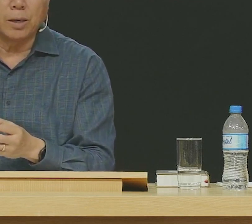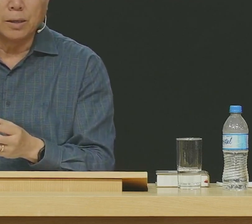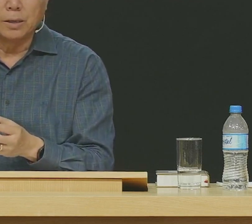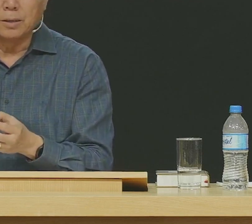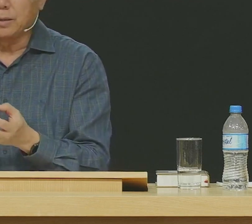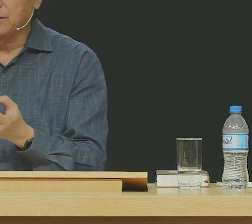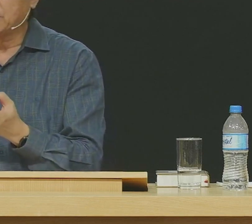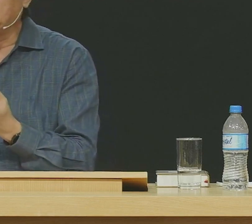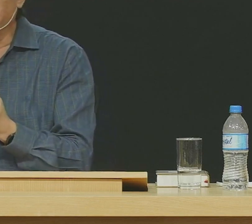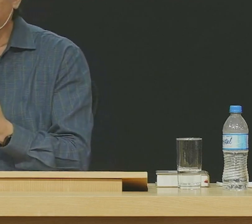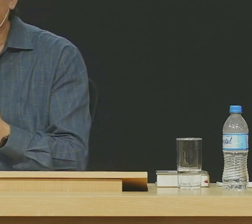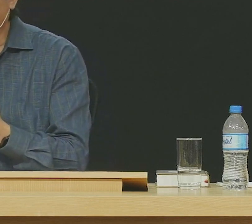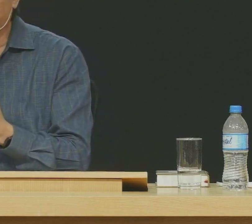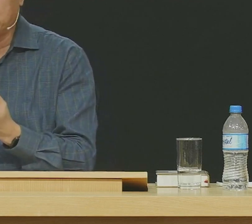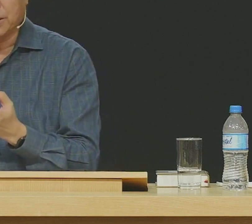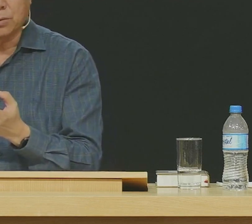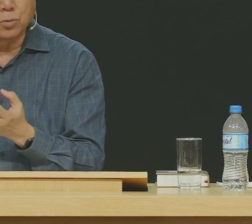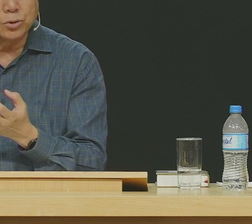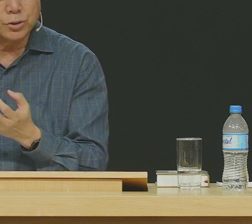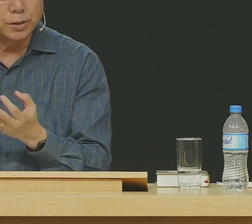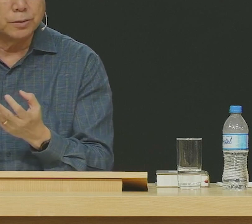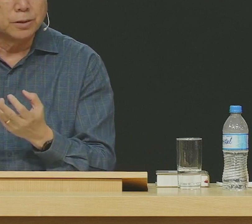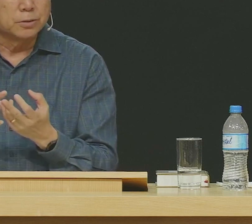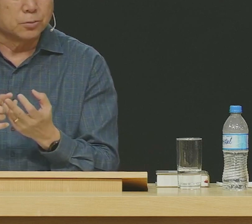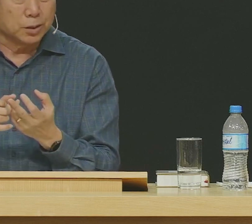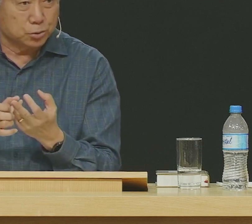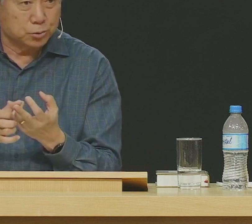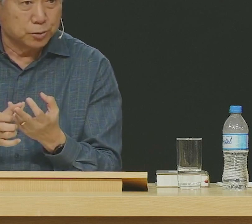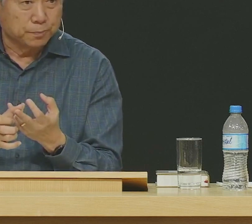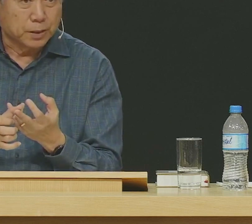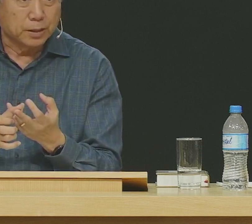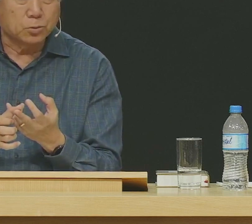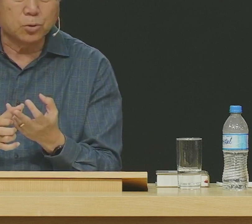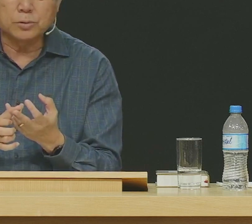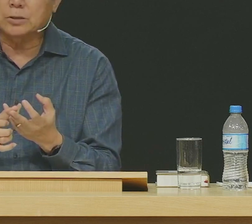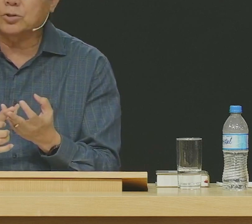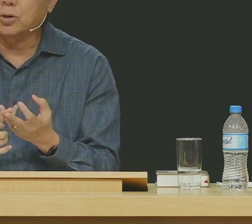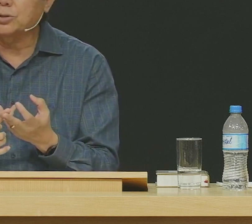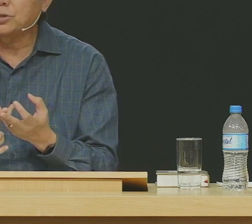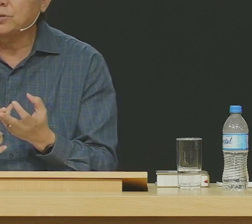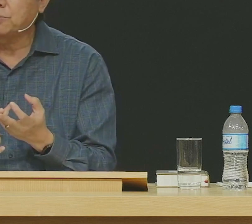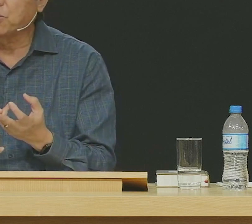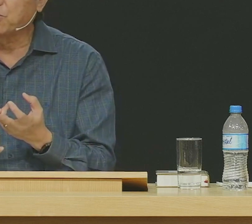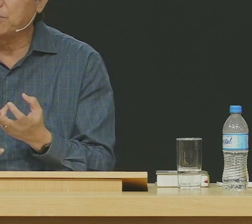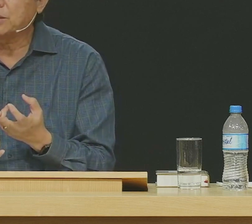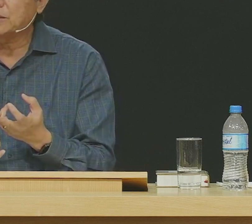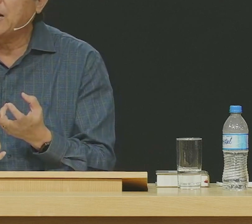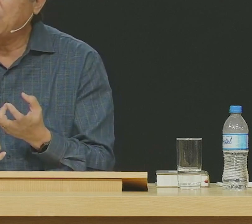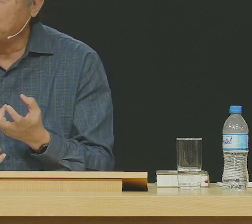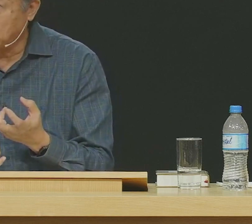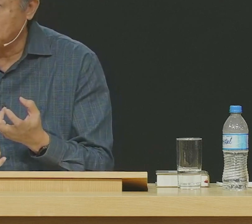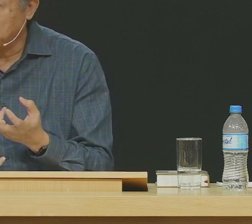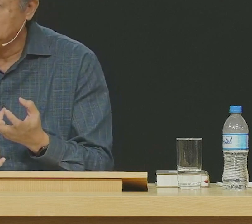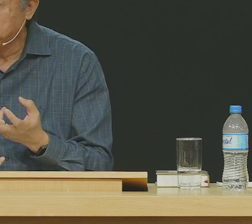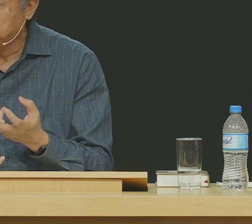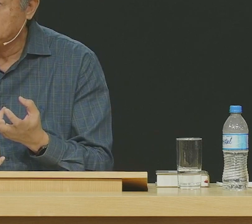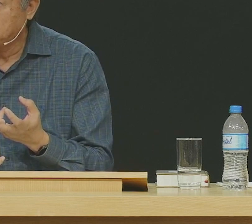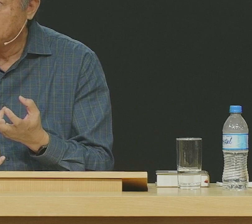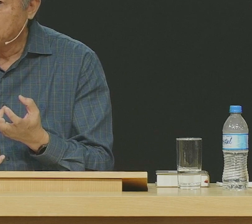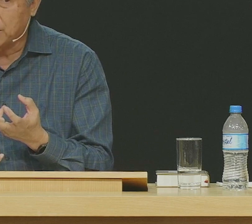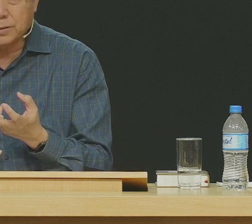na alma e entre em depressão, em angústia, não é isso? Em toda sorte de problemas da